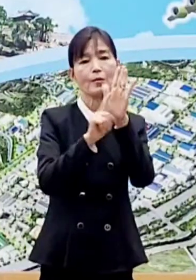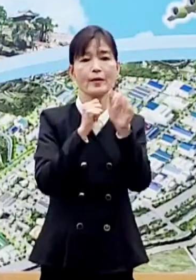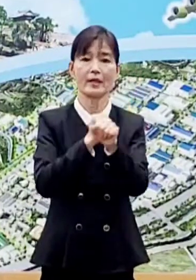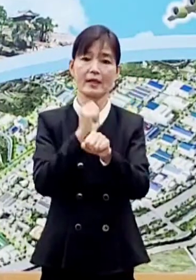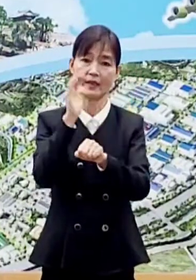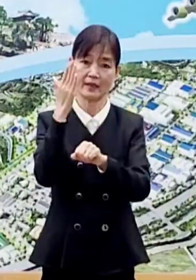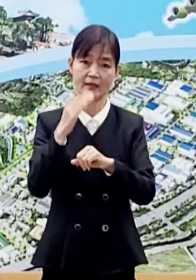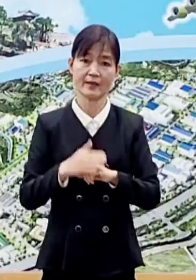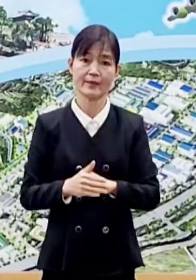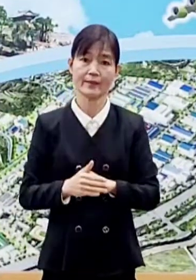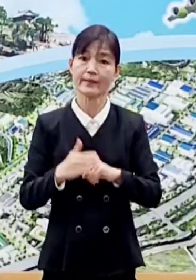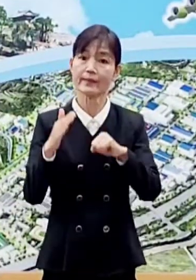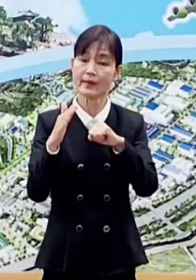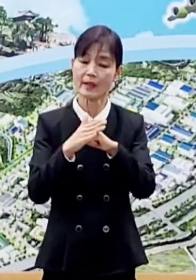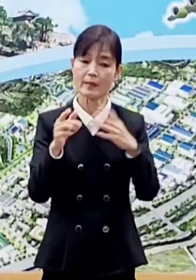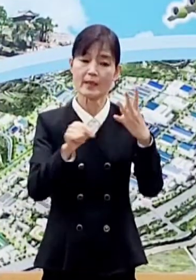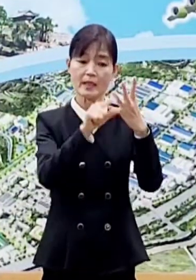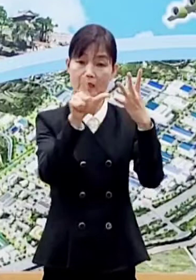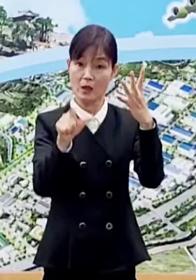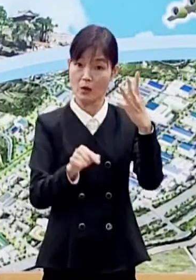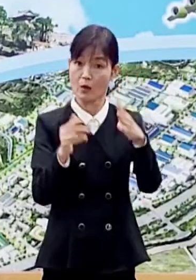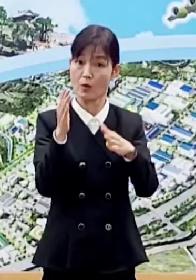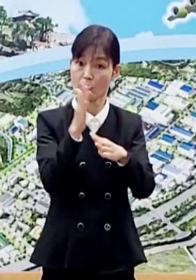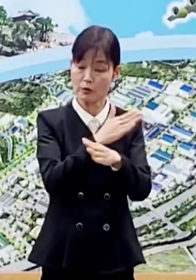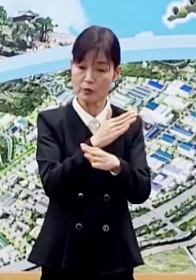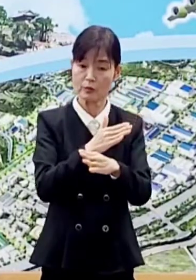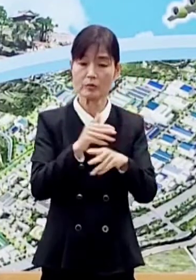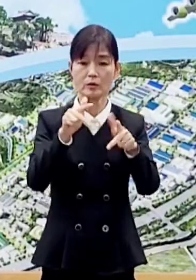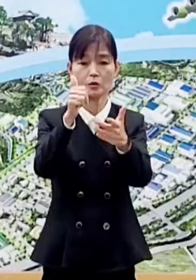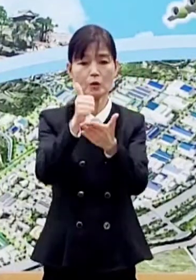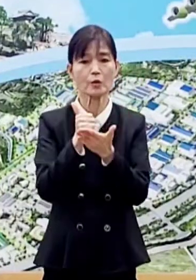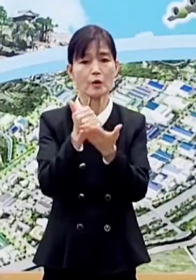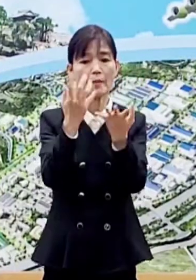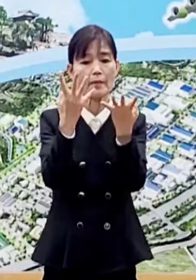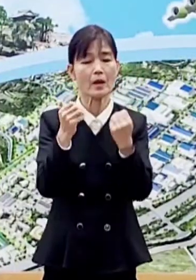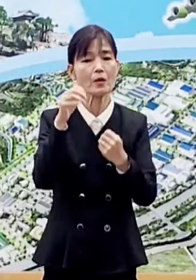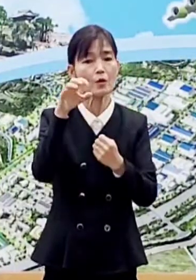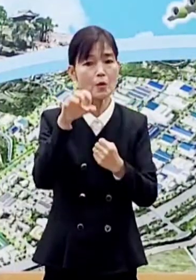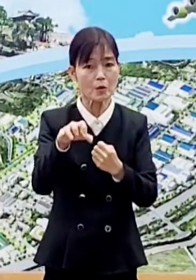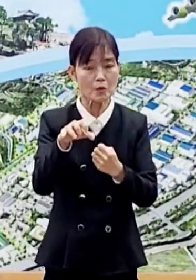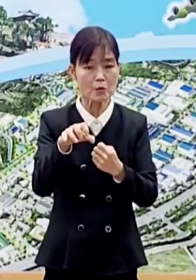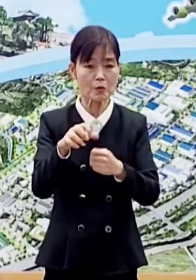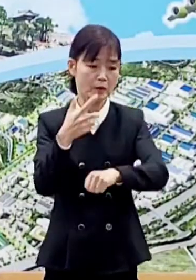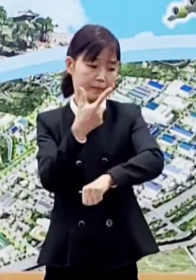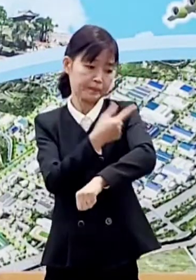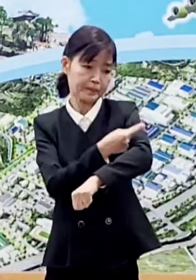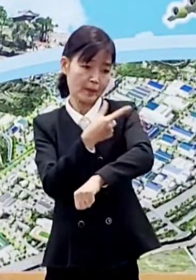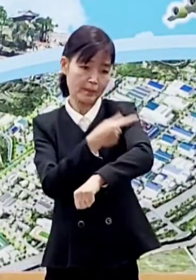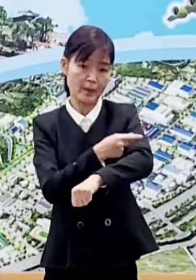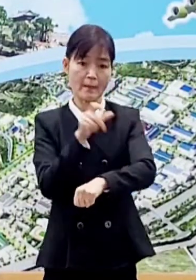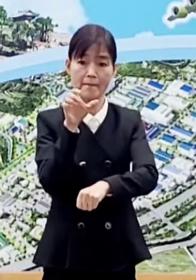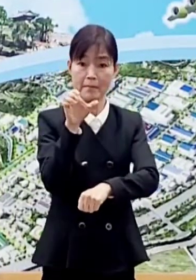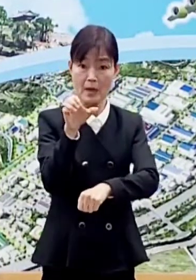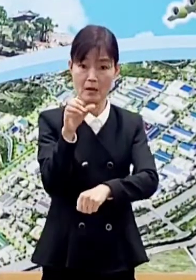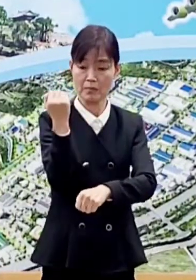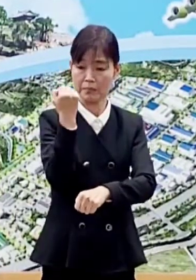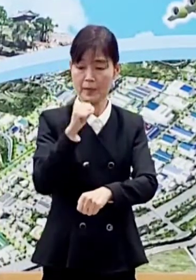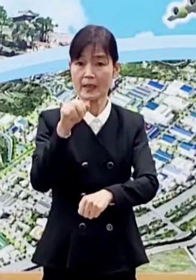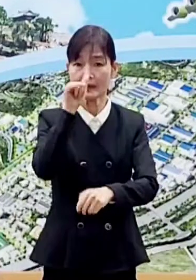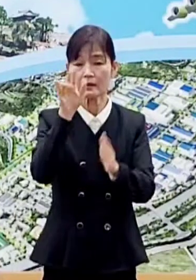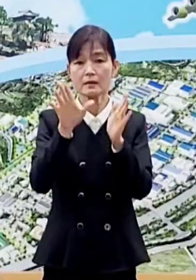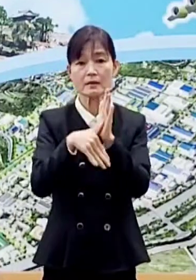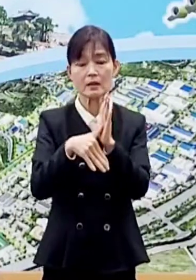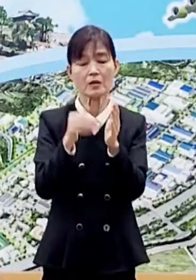부여됩니다. 따라서 4월부터는 다중이용시설 등에서 방역 패스 위반 사항 적발 시